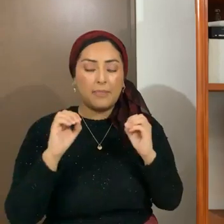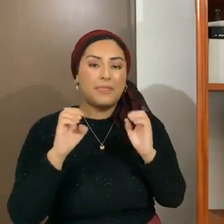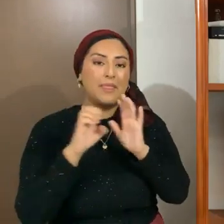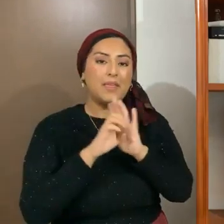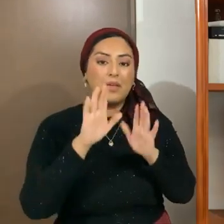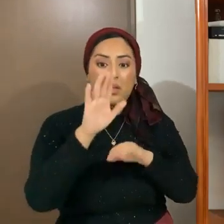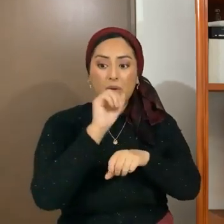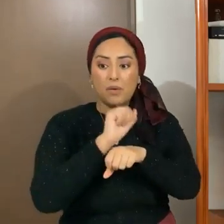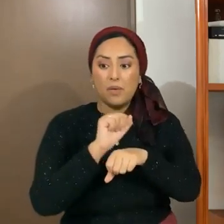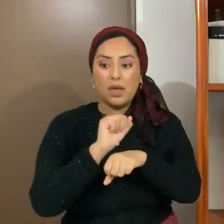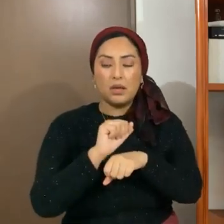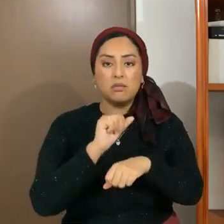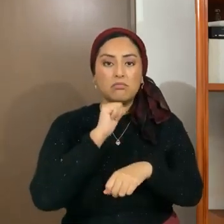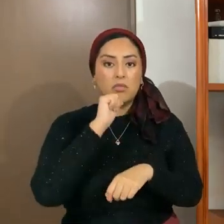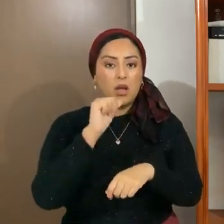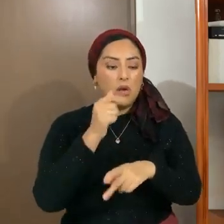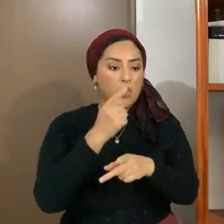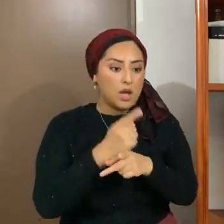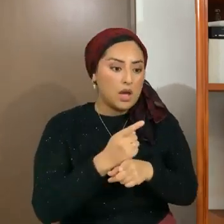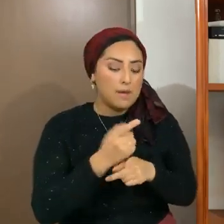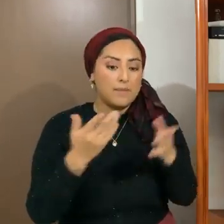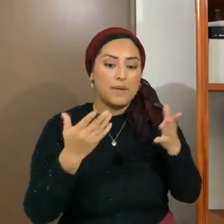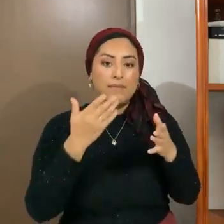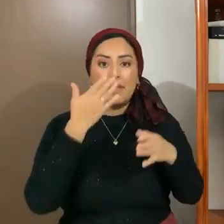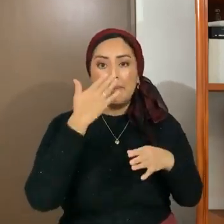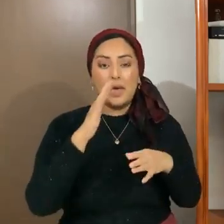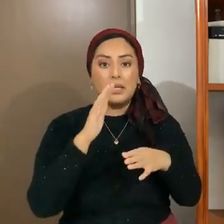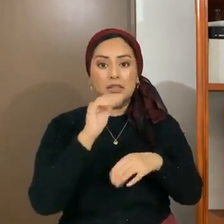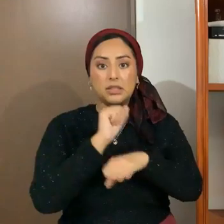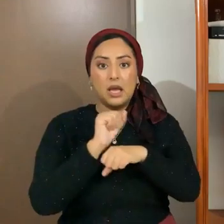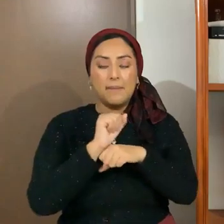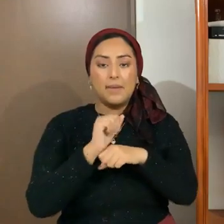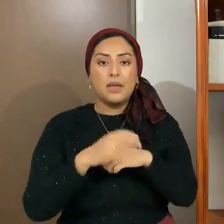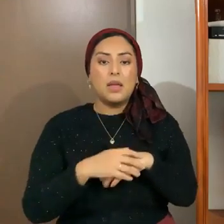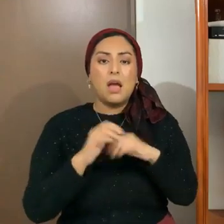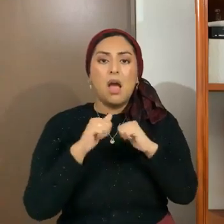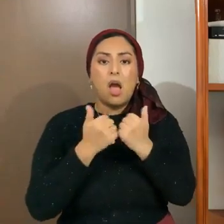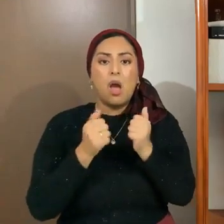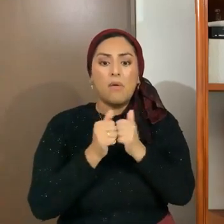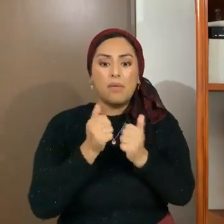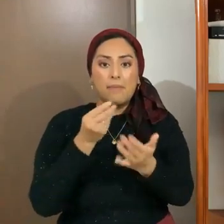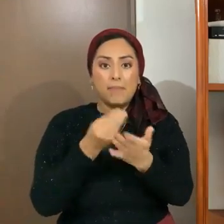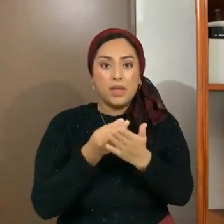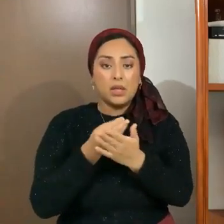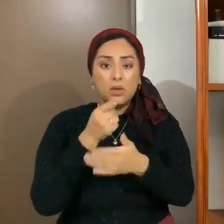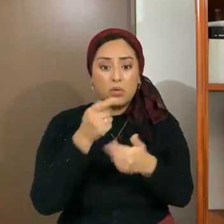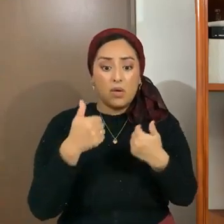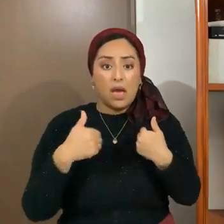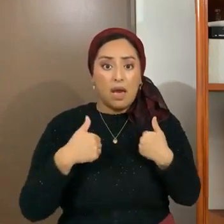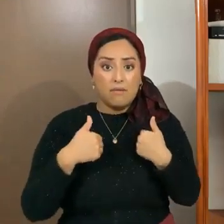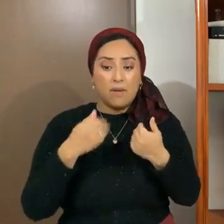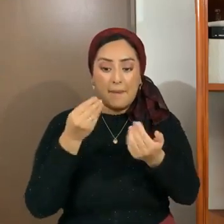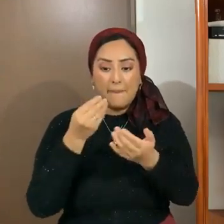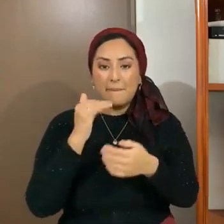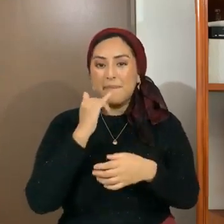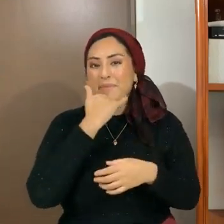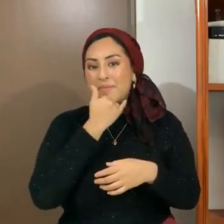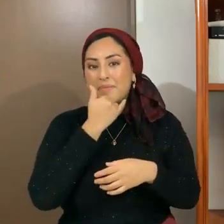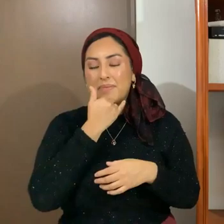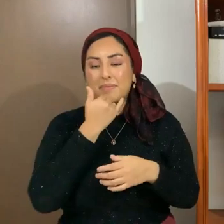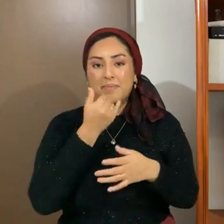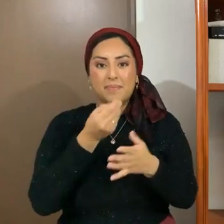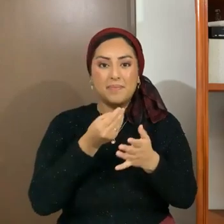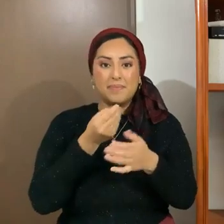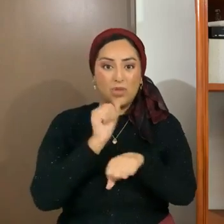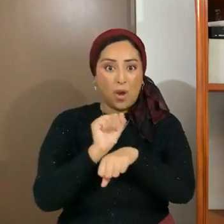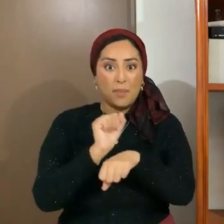tu trabajo no sea correcto, que sea un trabajo inadecuado, ¿cómo con el dinero que tienes de ese trabajo inadecuado o de